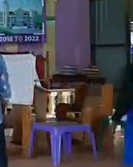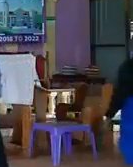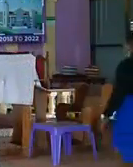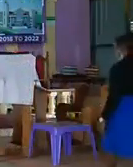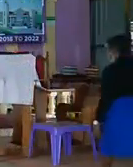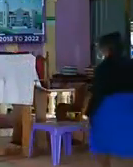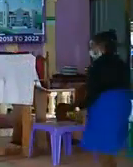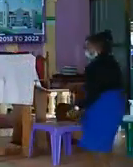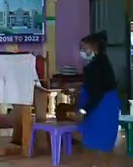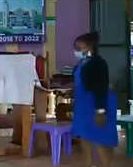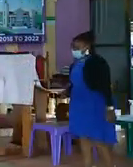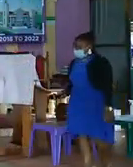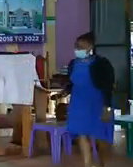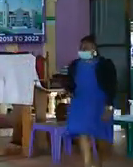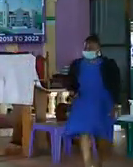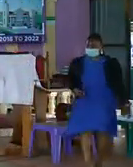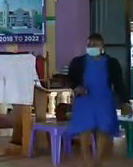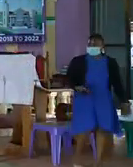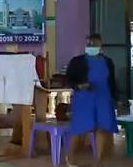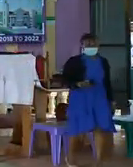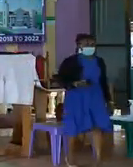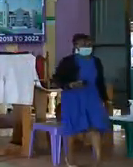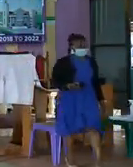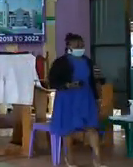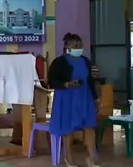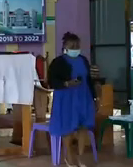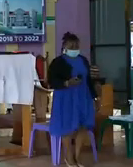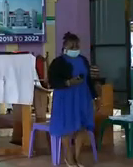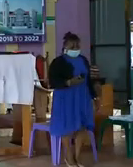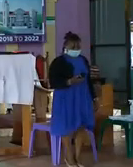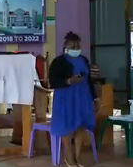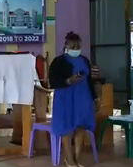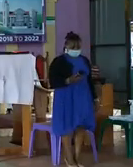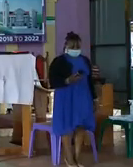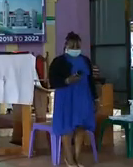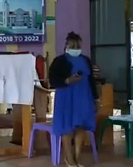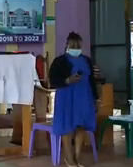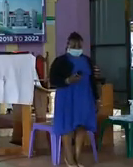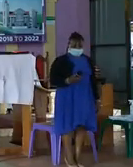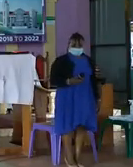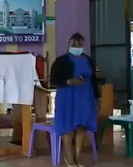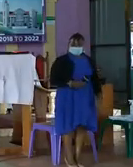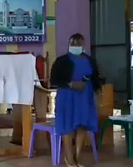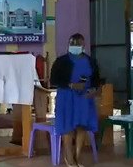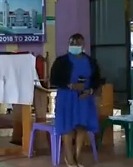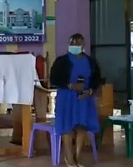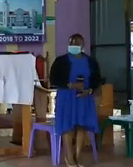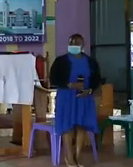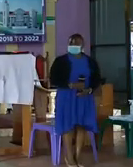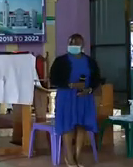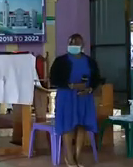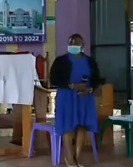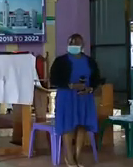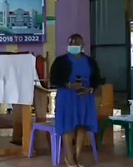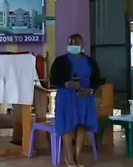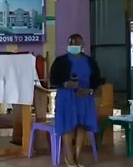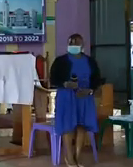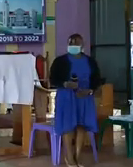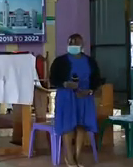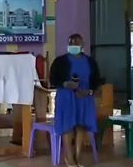kũrũgama gatagatĩ nĩgetha tũhoe maũndũ marĩa matũbatarĩtie nĩ andũ tũrĩ bũrũri twĩ kanitha na Ngai nĩ